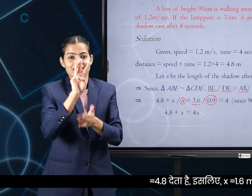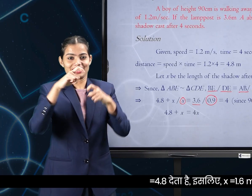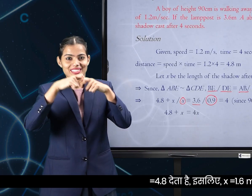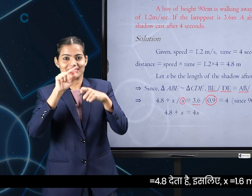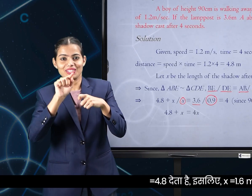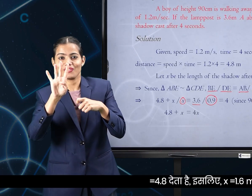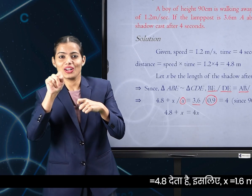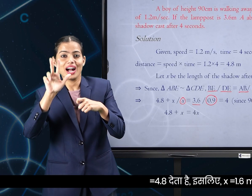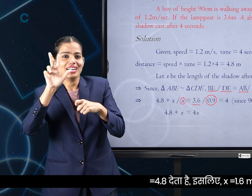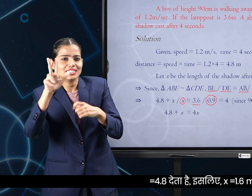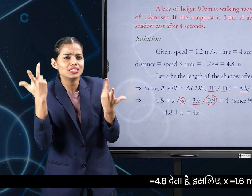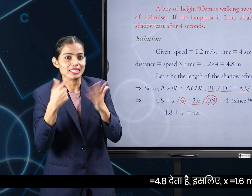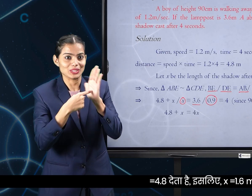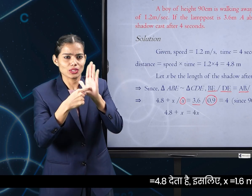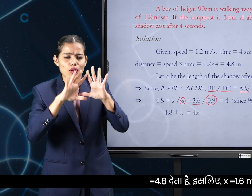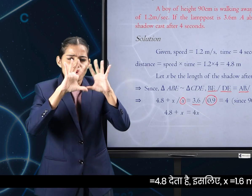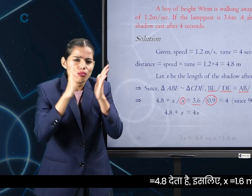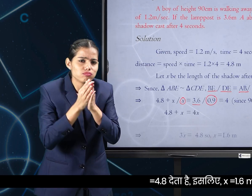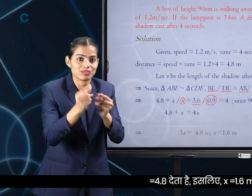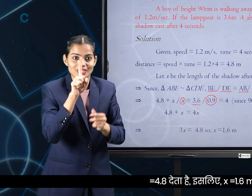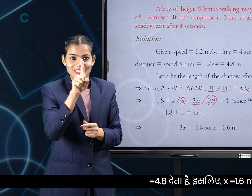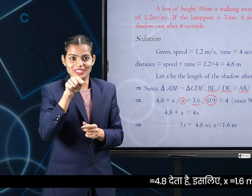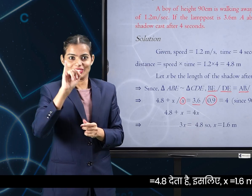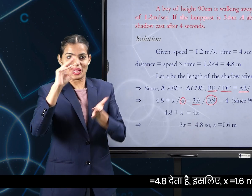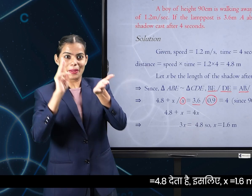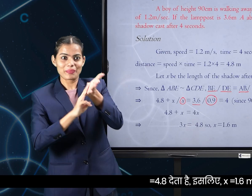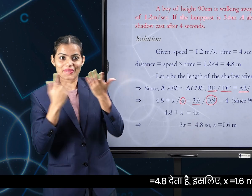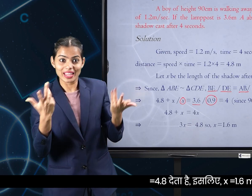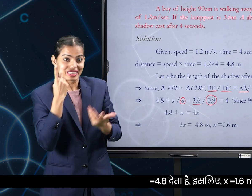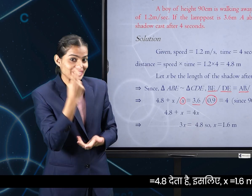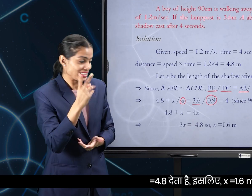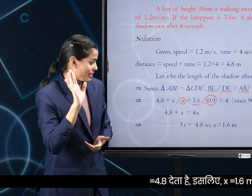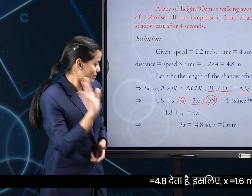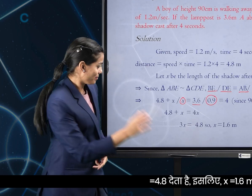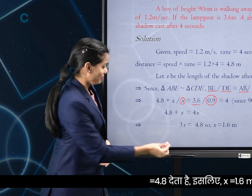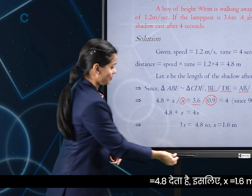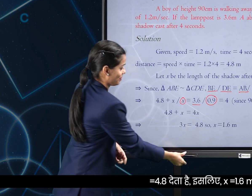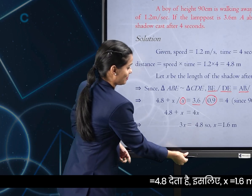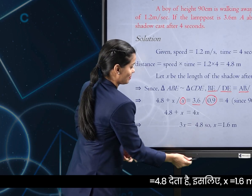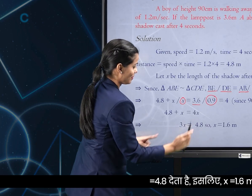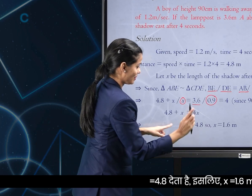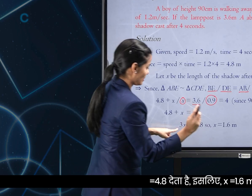इक्वल 4.8 देता है। इसलिए x इज इक्वल 1.8 मीटर।